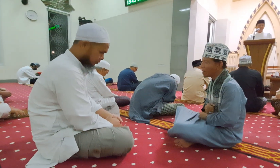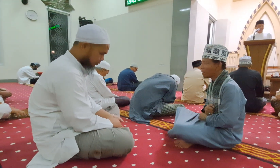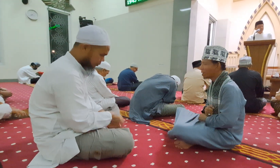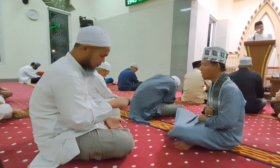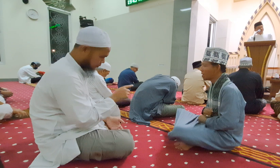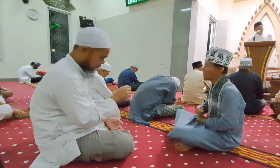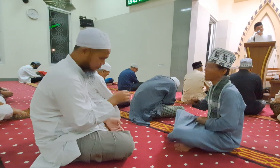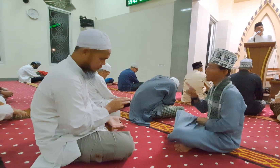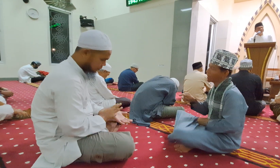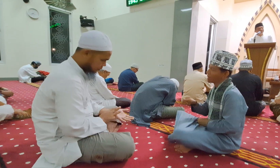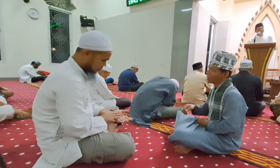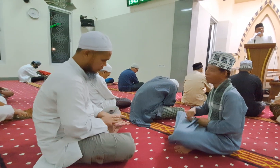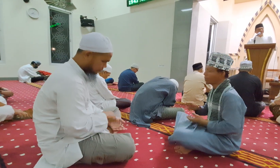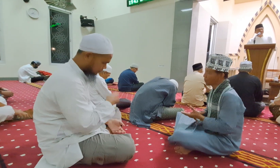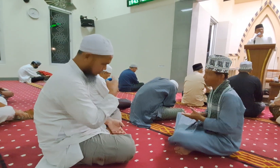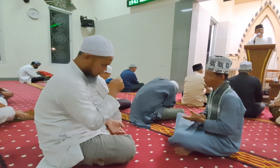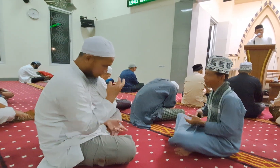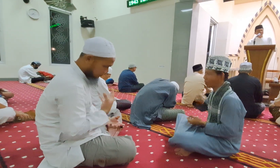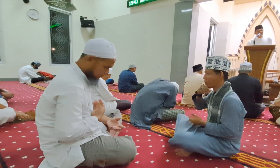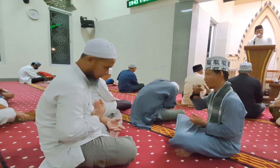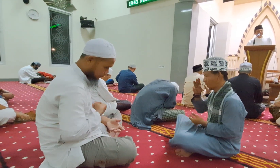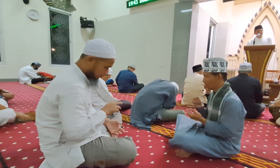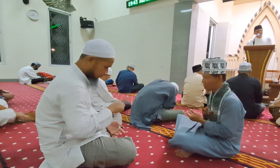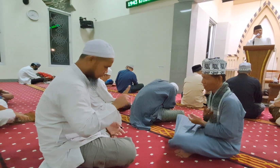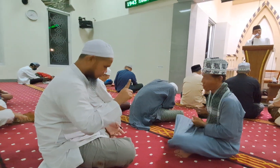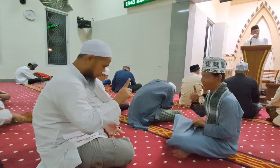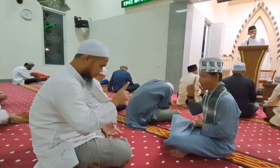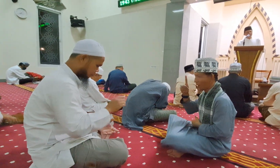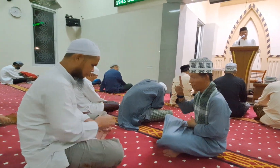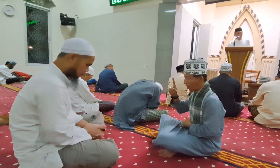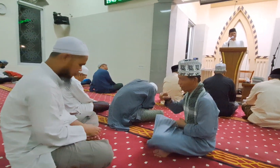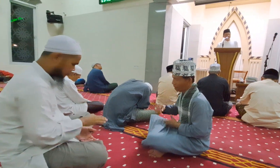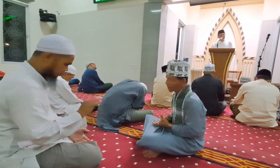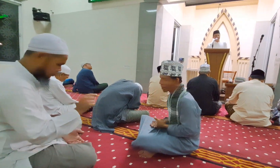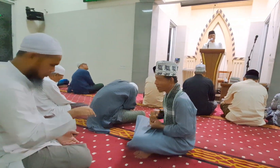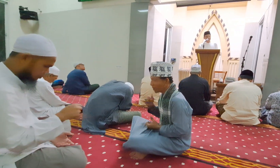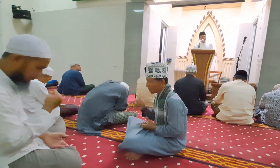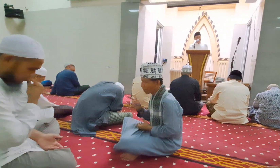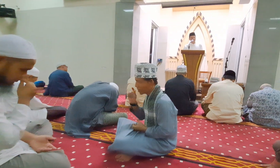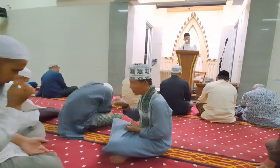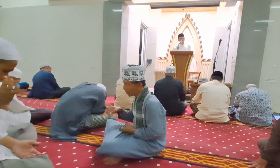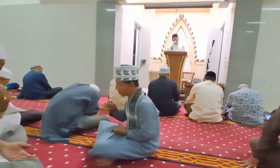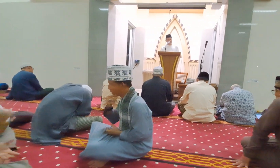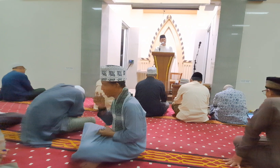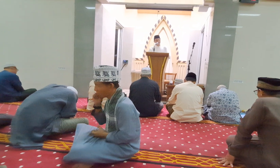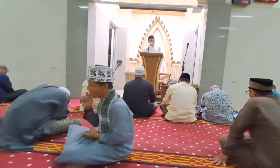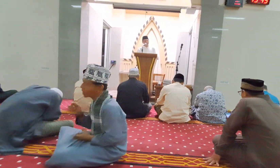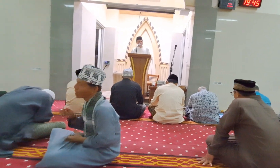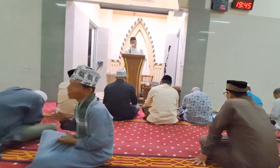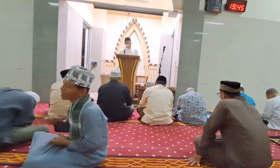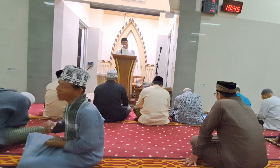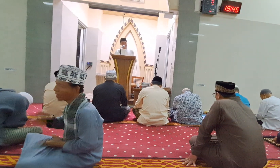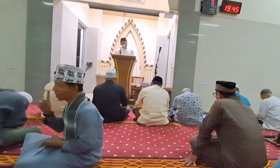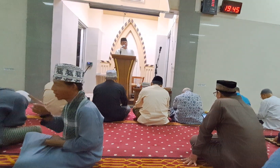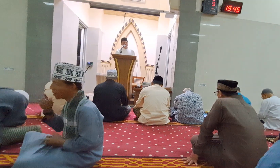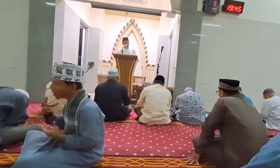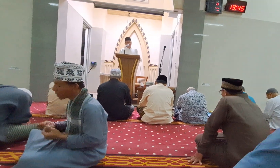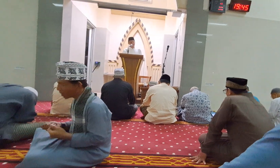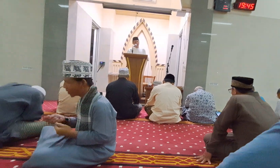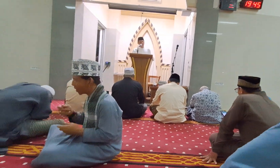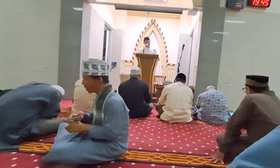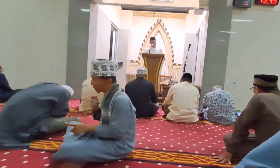itu makna jadi orang yang berpuasa adalah orang yang menjaga diri dari dosa orang yang menjaga diri dari